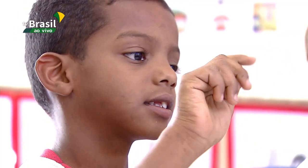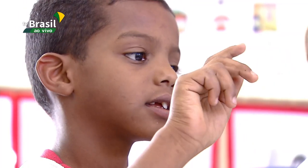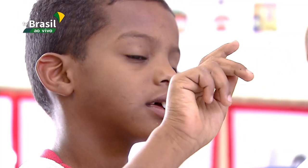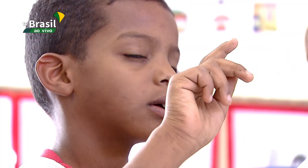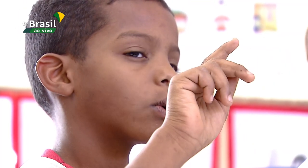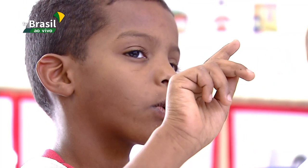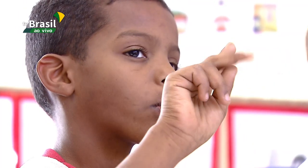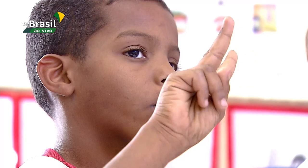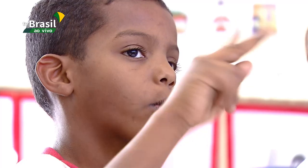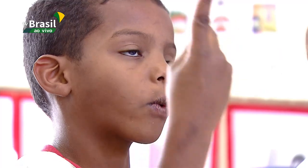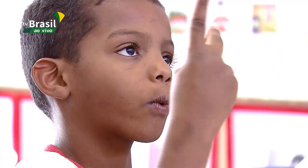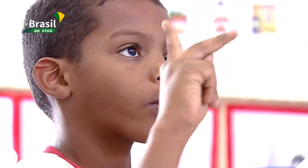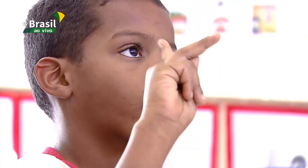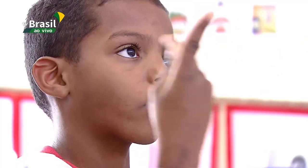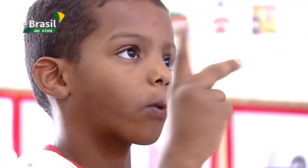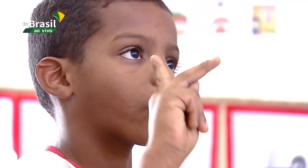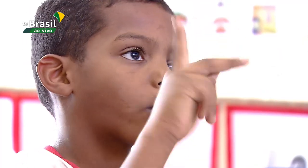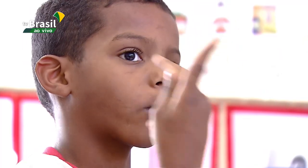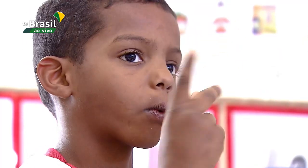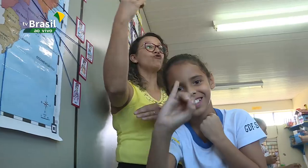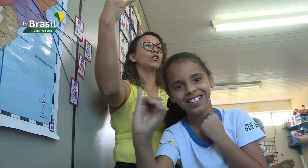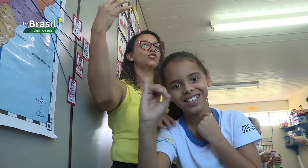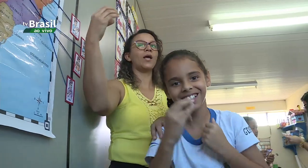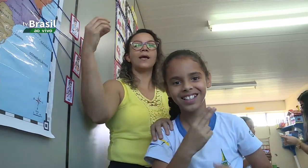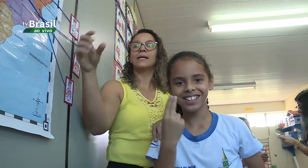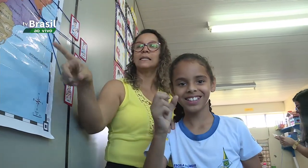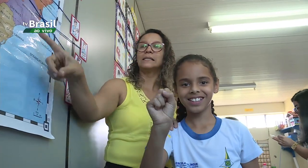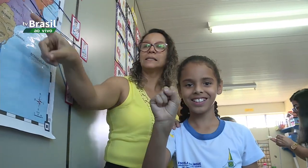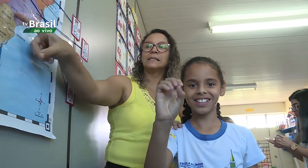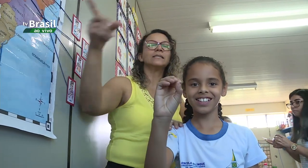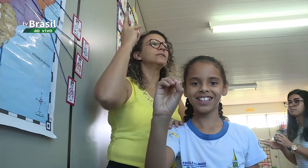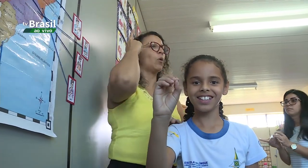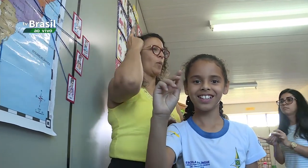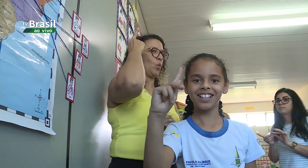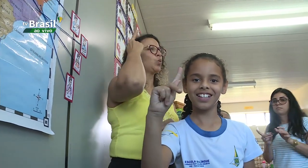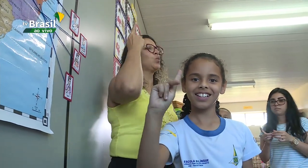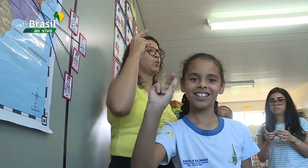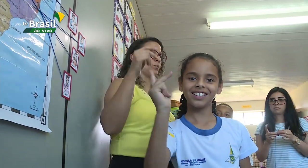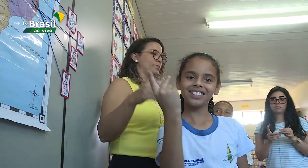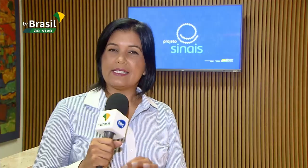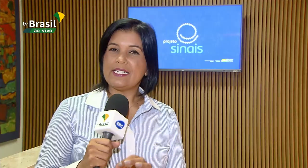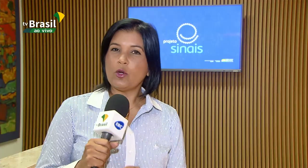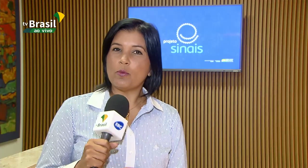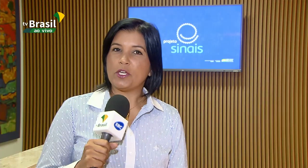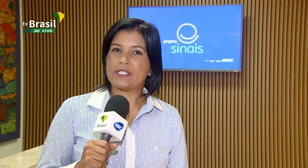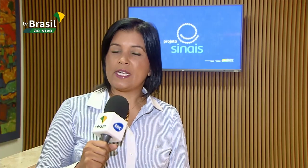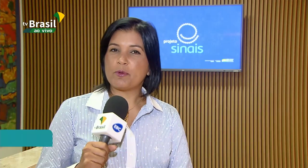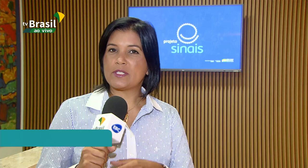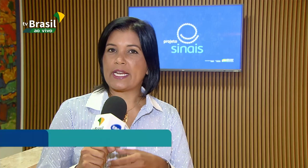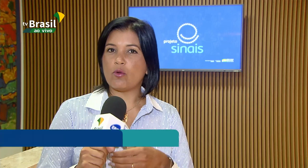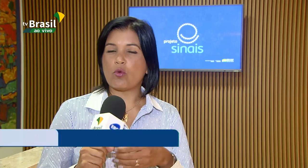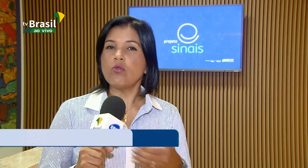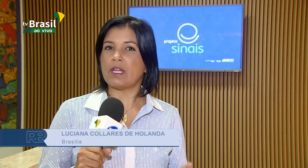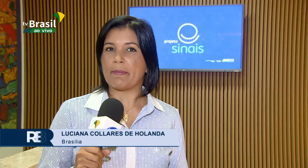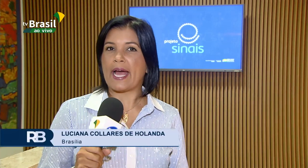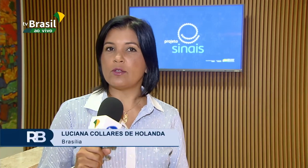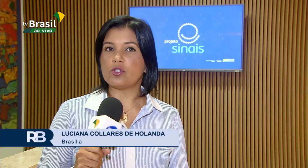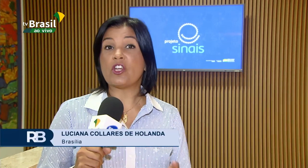os surdos que estão inseridos nos programas de transferência de renda do governo cinco municípios serão contemplados já